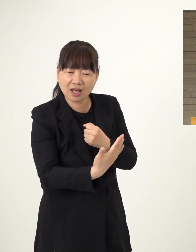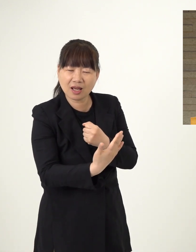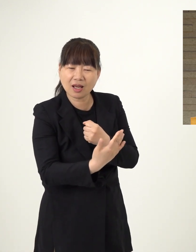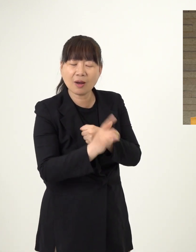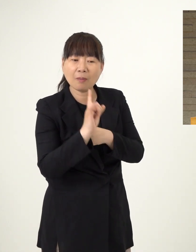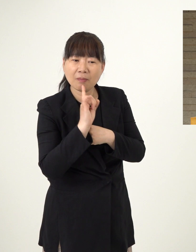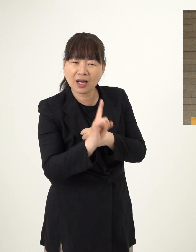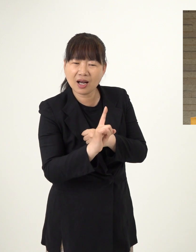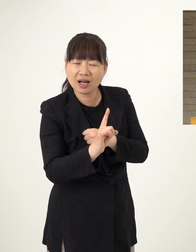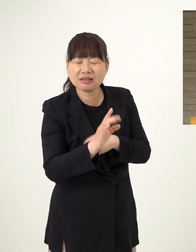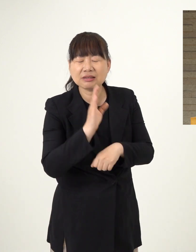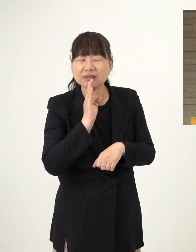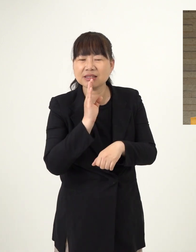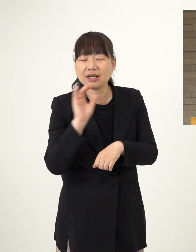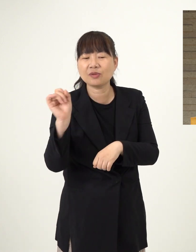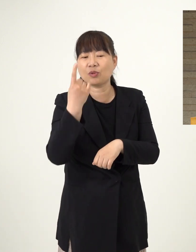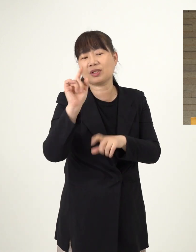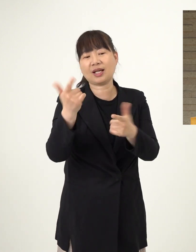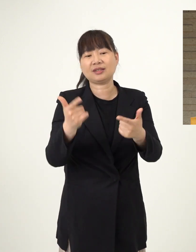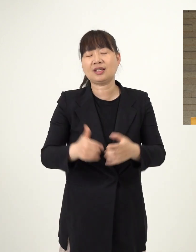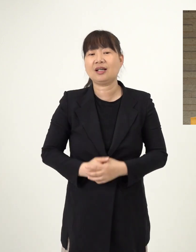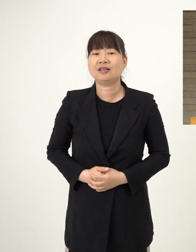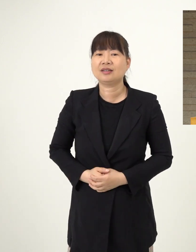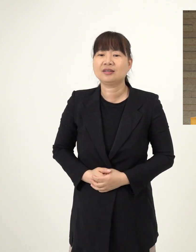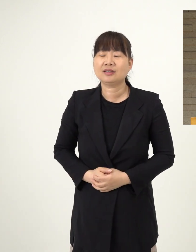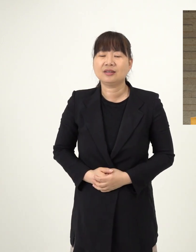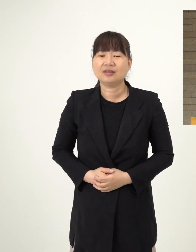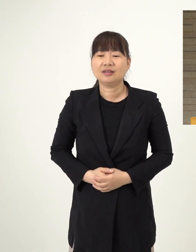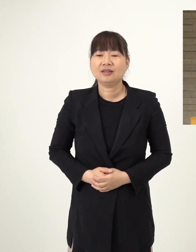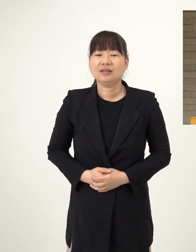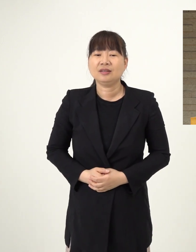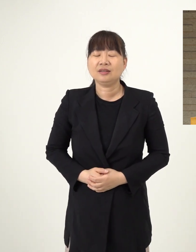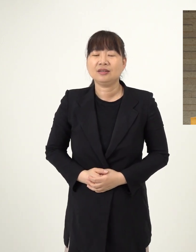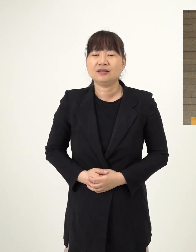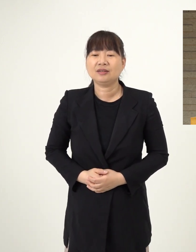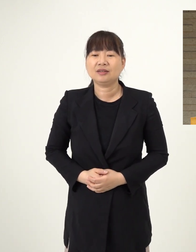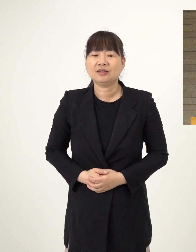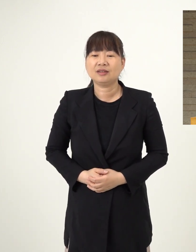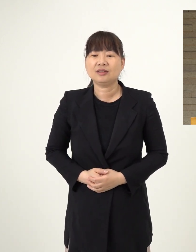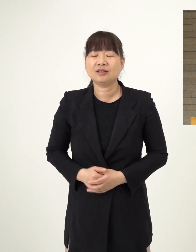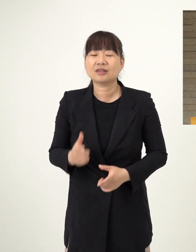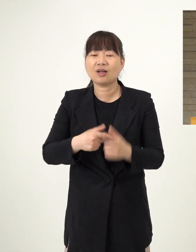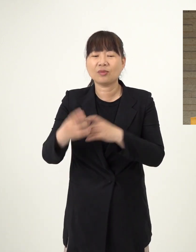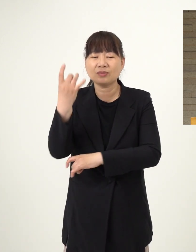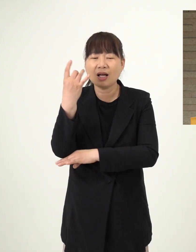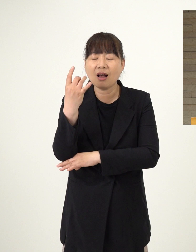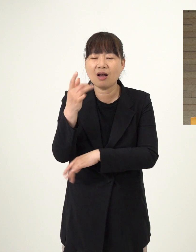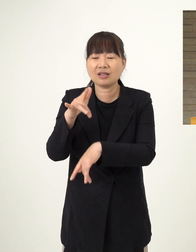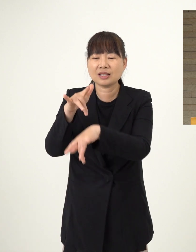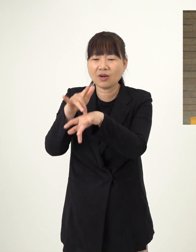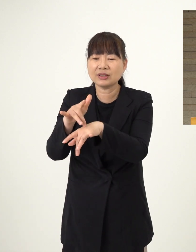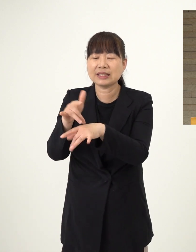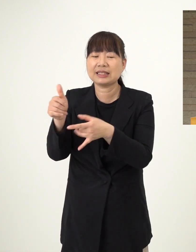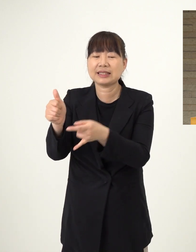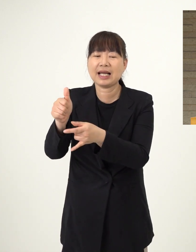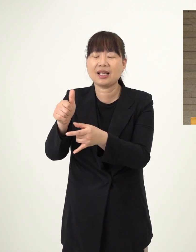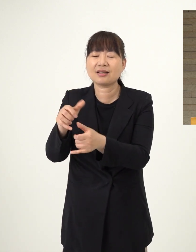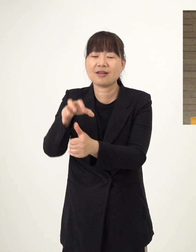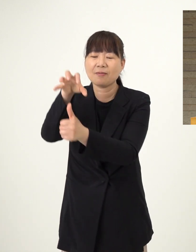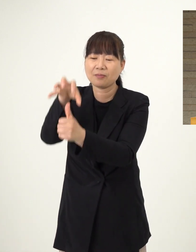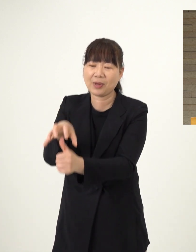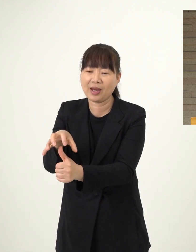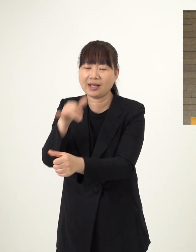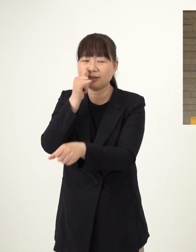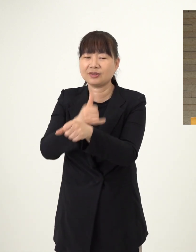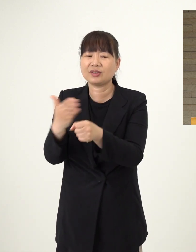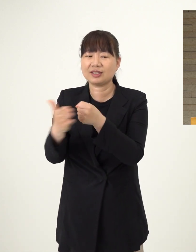그랬다는데 여러분, 그건 진정한 동기가 아닙니다. 더 근본적인 동기는 어둠의 권세 잡은 자에게 조종당하고